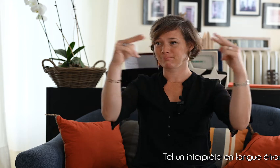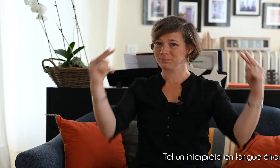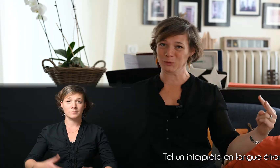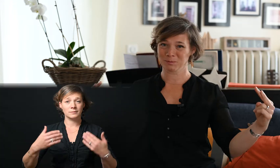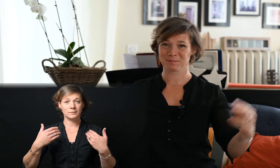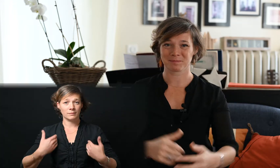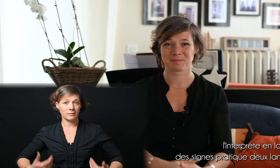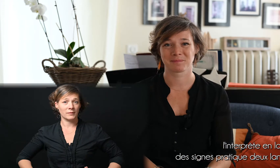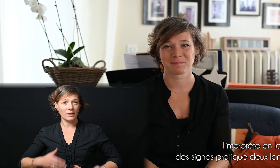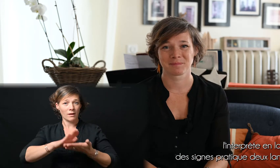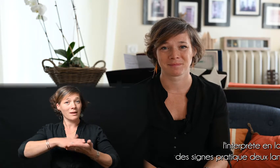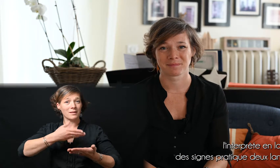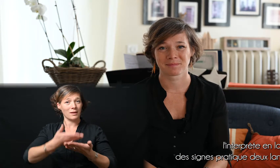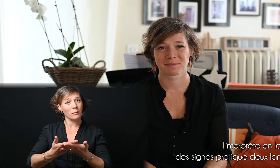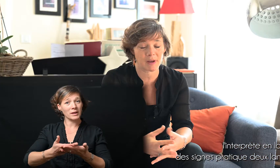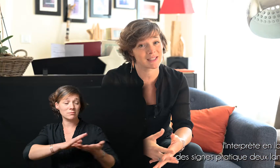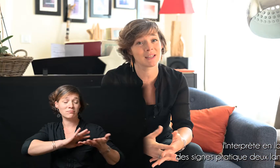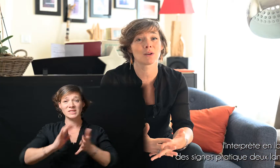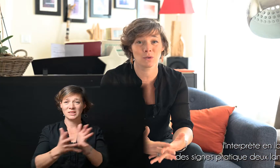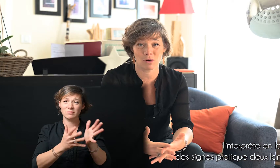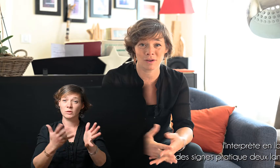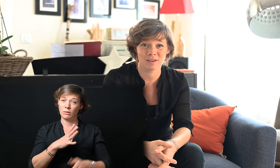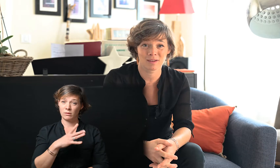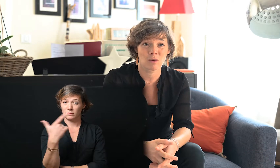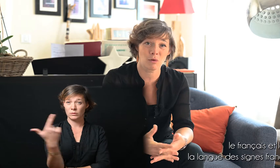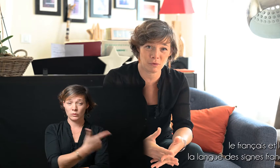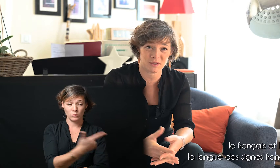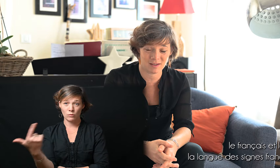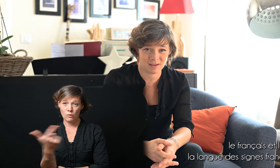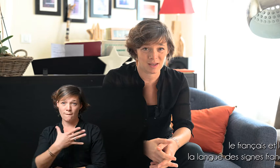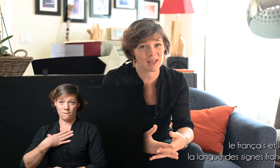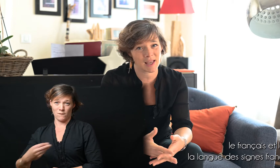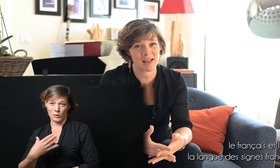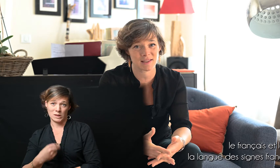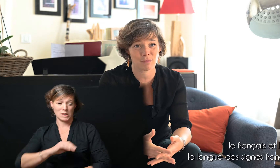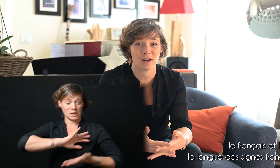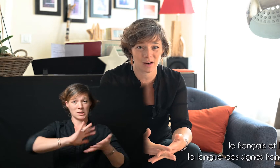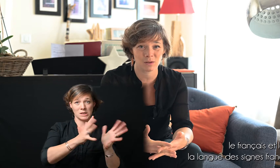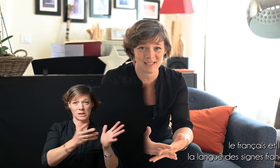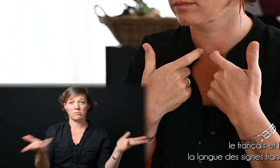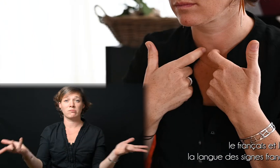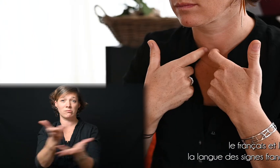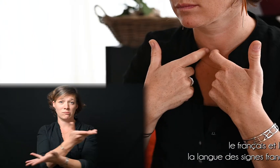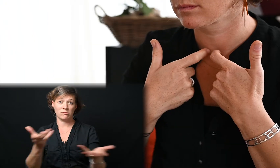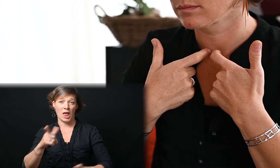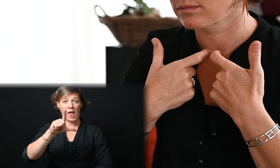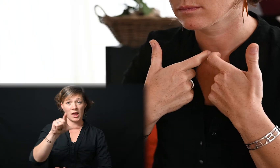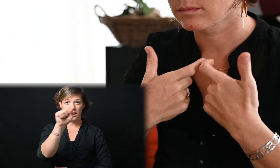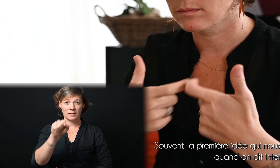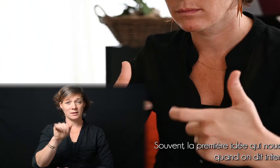langue étrangère, l'interprète en langue des signes pratique deux langues, le français et la LSF, la langue des signes